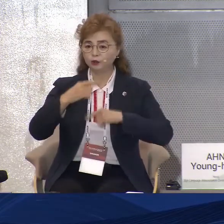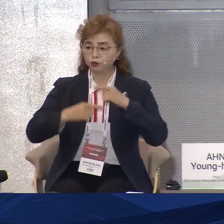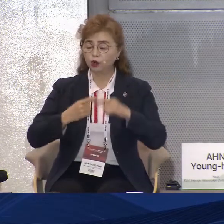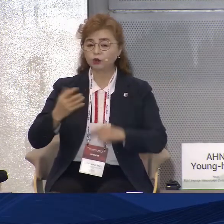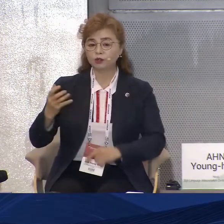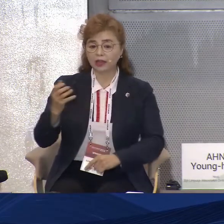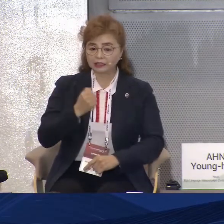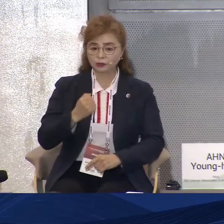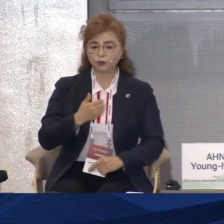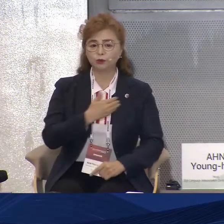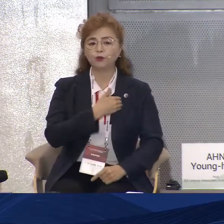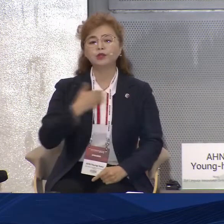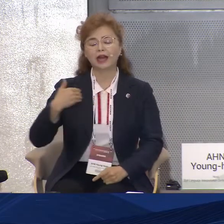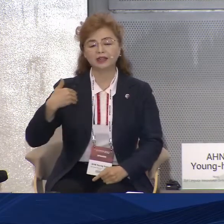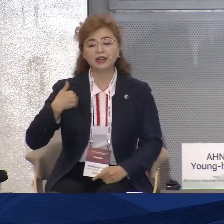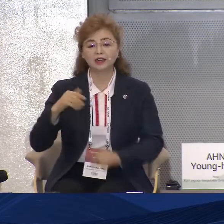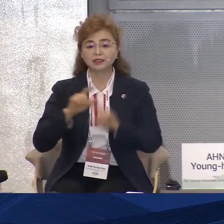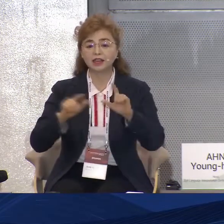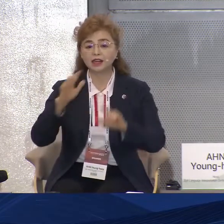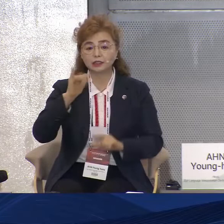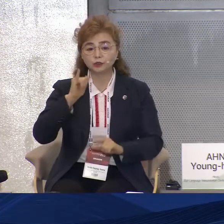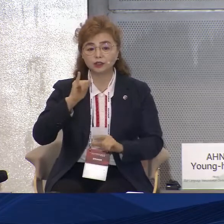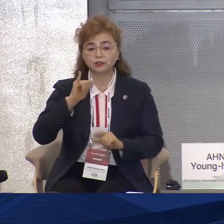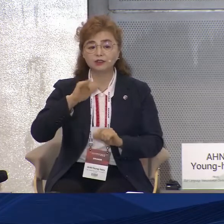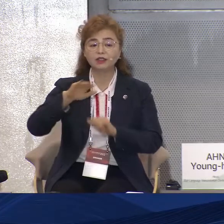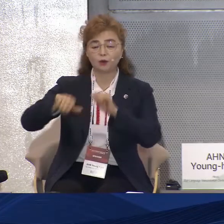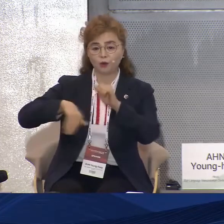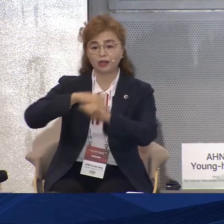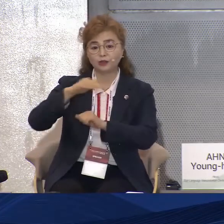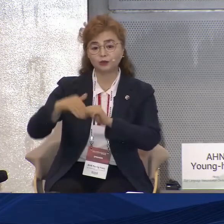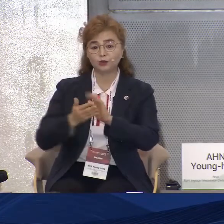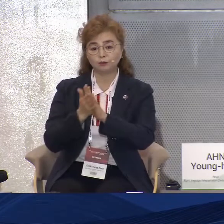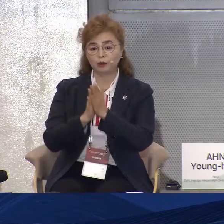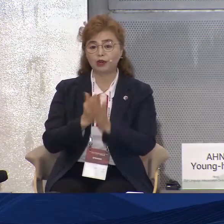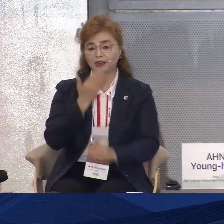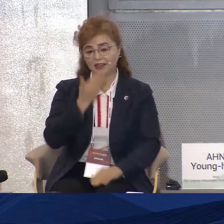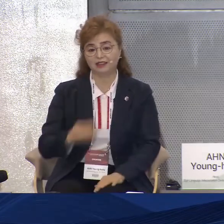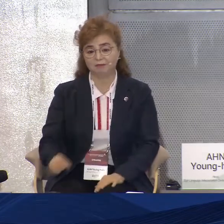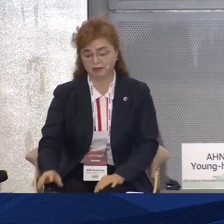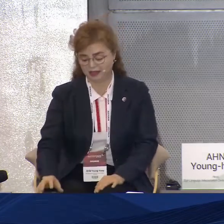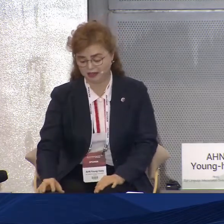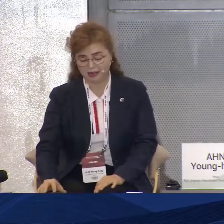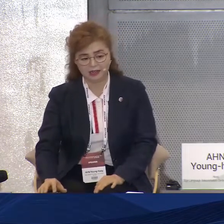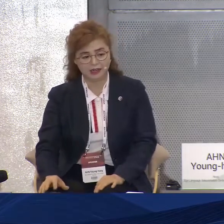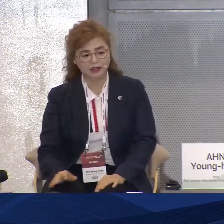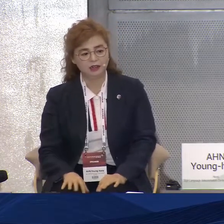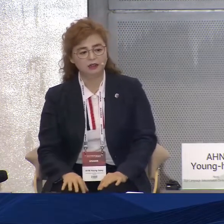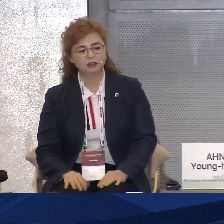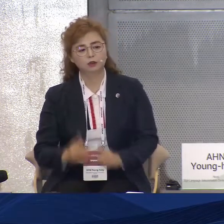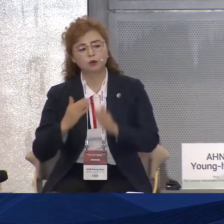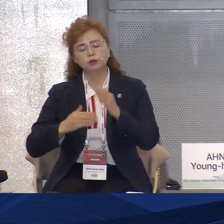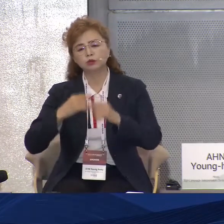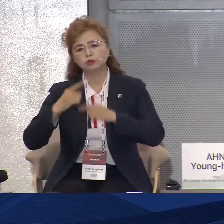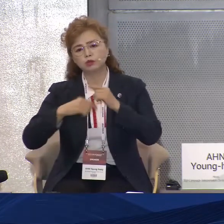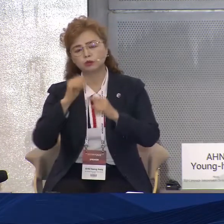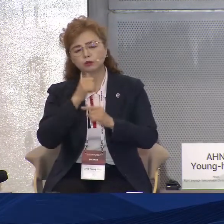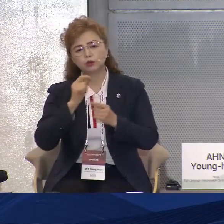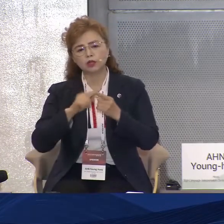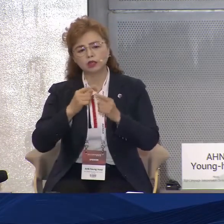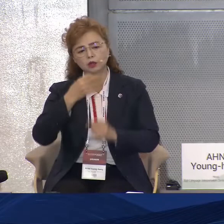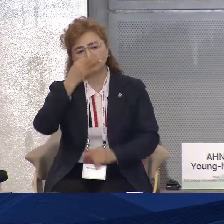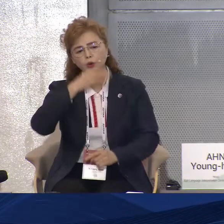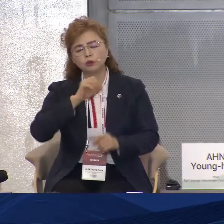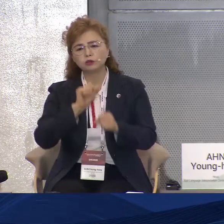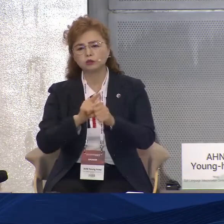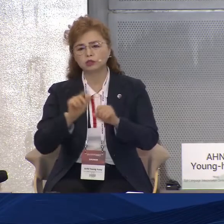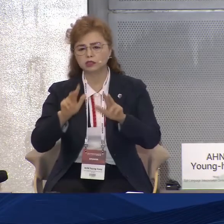평등하게 수어를 가지고도 당당하게 살아갈 수 있는 환경으로 변화가 가능합니다. 그래서 공적 수어